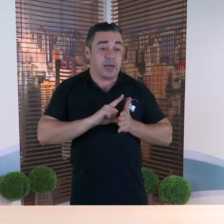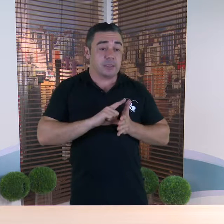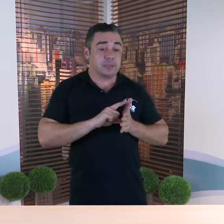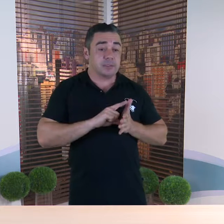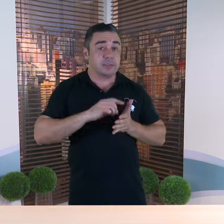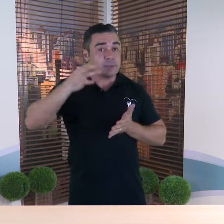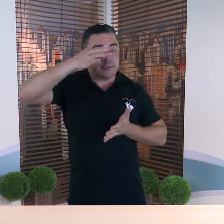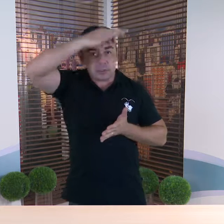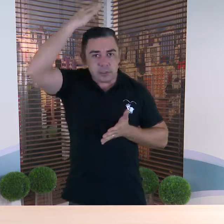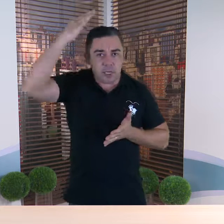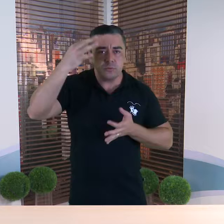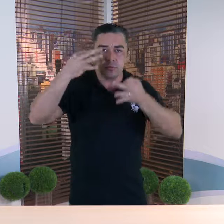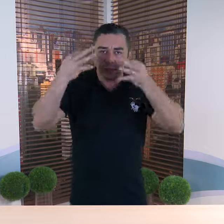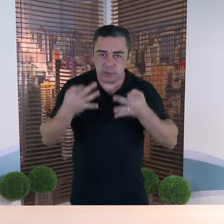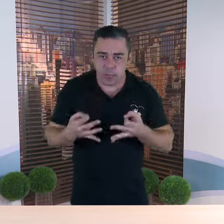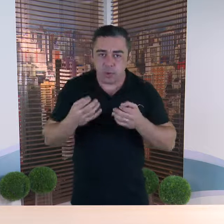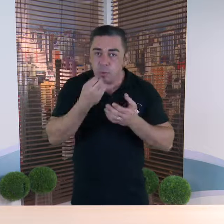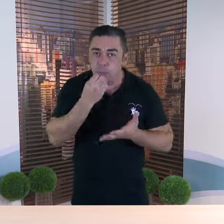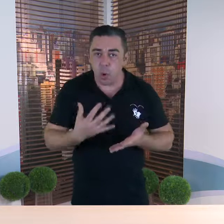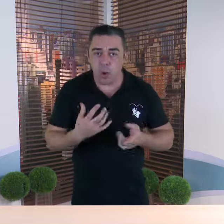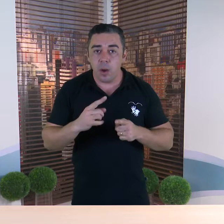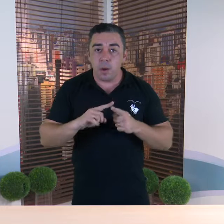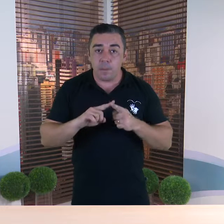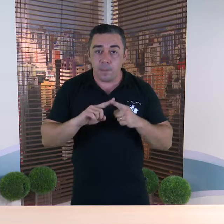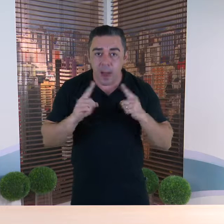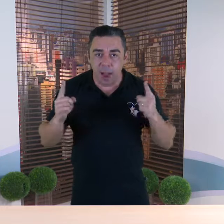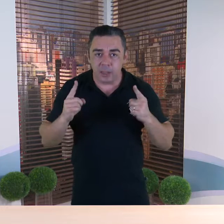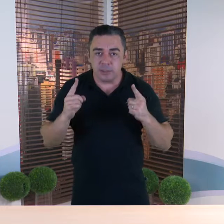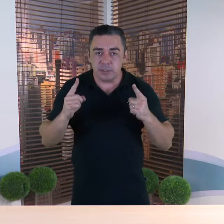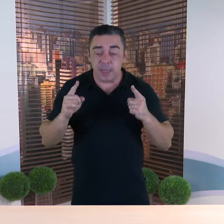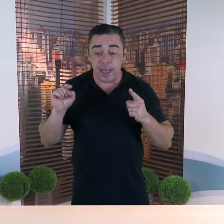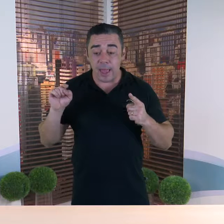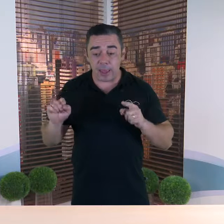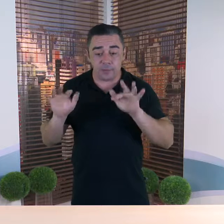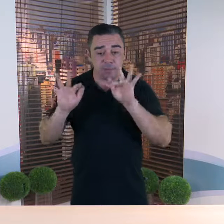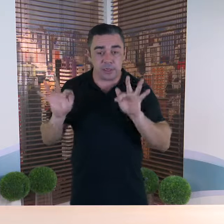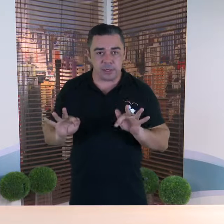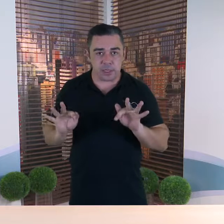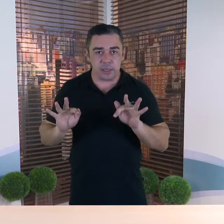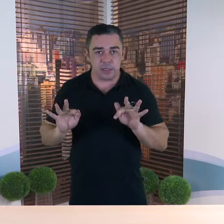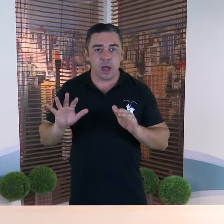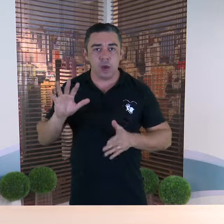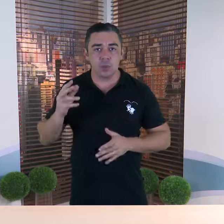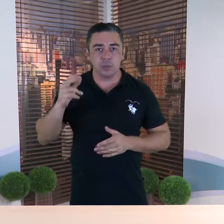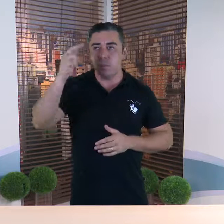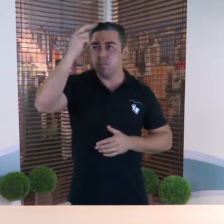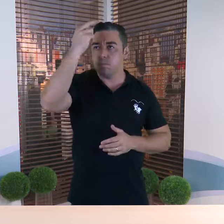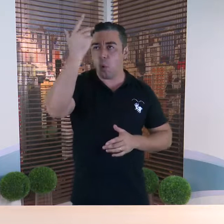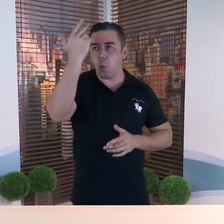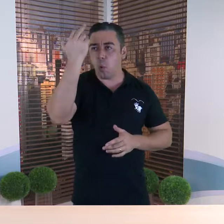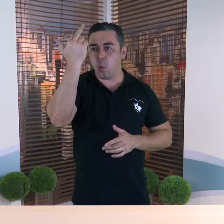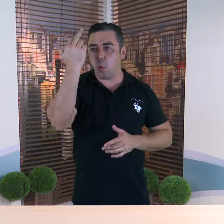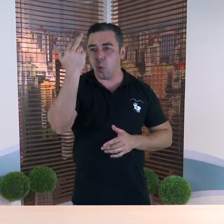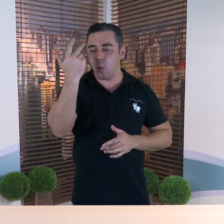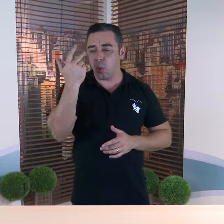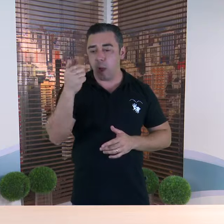era antissanto e bem-aventurado, mas desse estado de felicidade foi jogado na terra